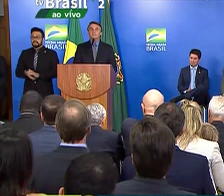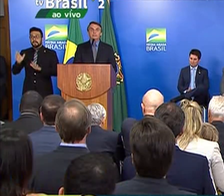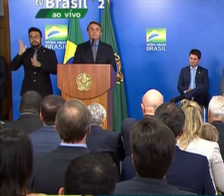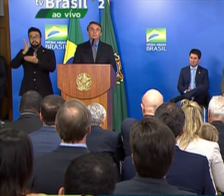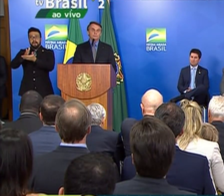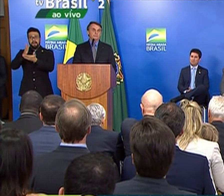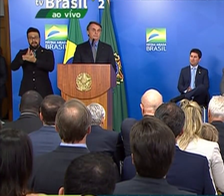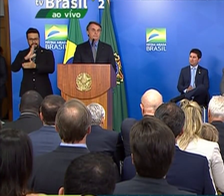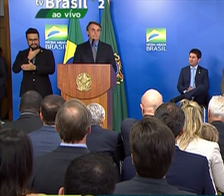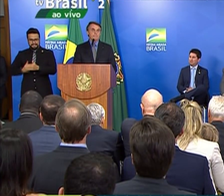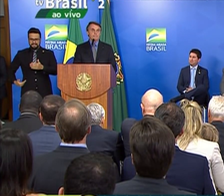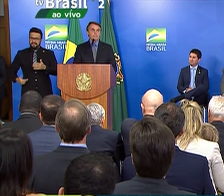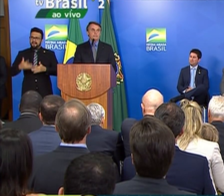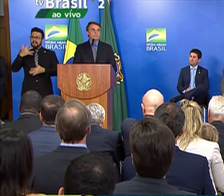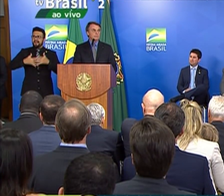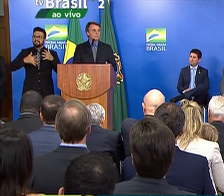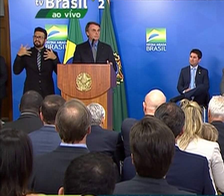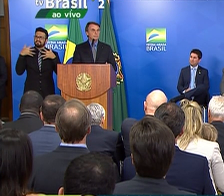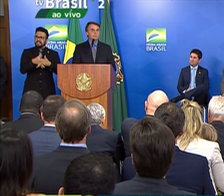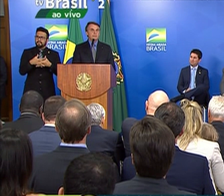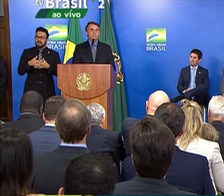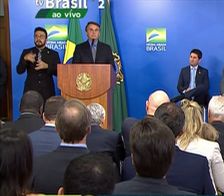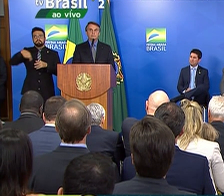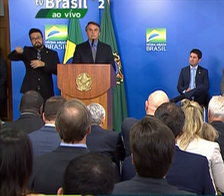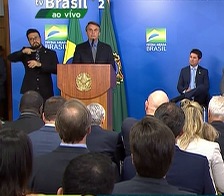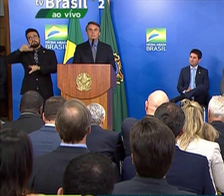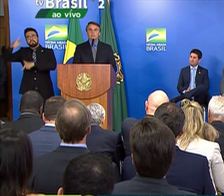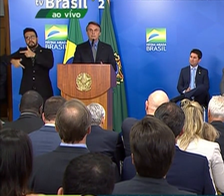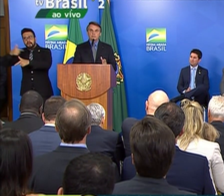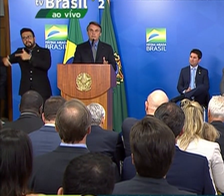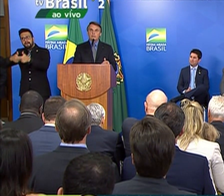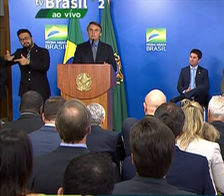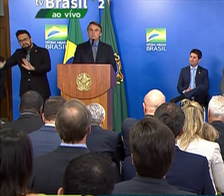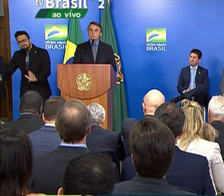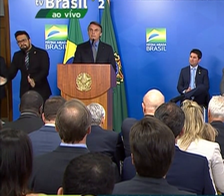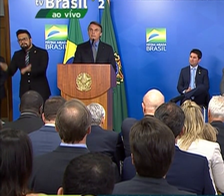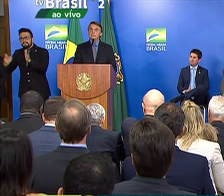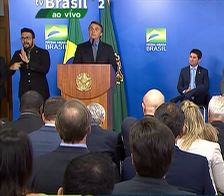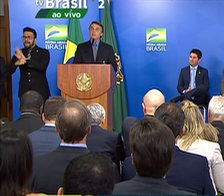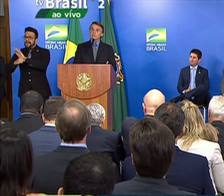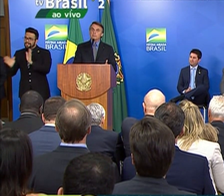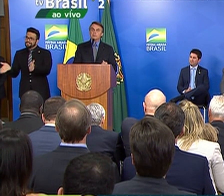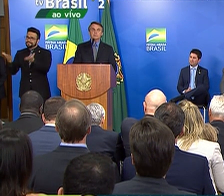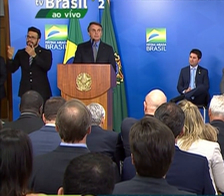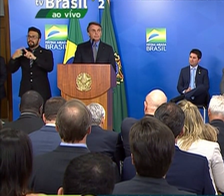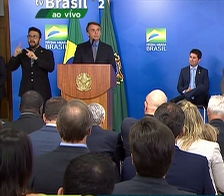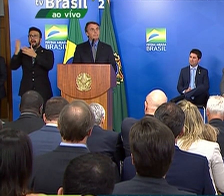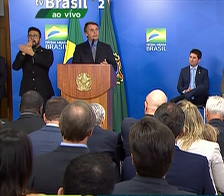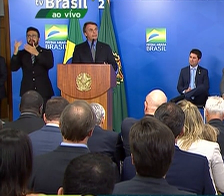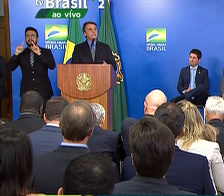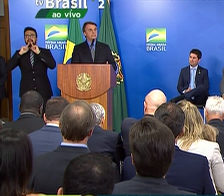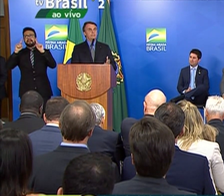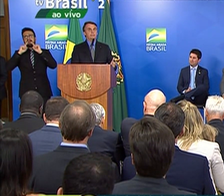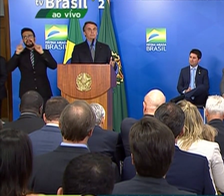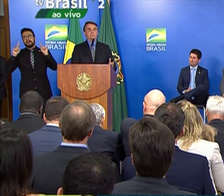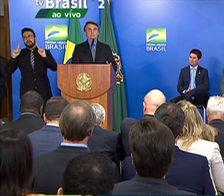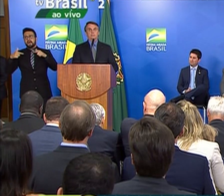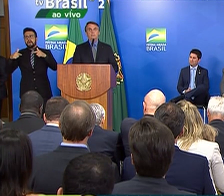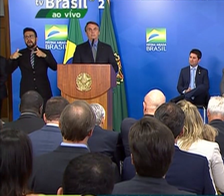quem produz e no segundo momento dá condições para aqueles que reclamam que não têm emprego para ser